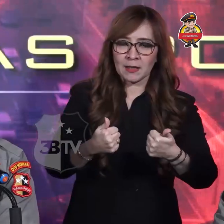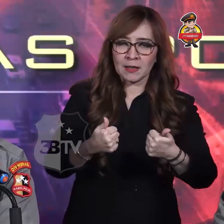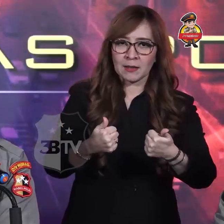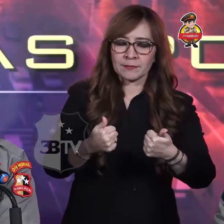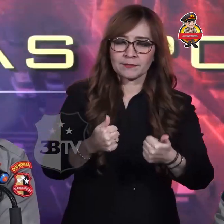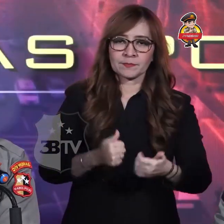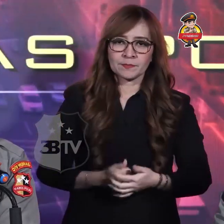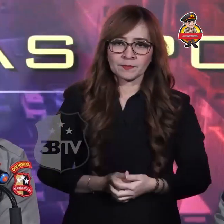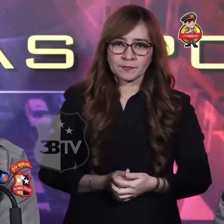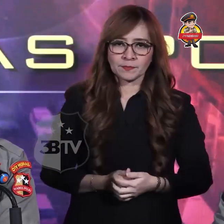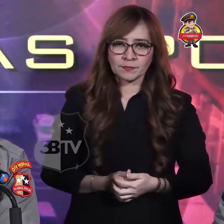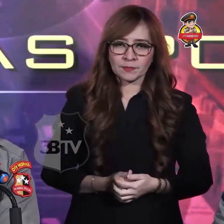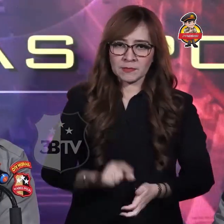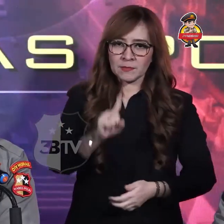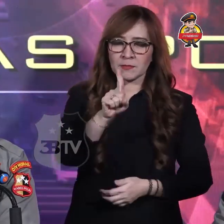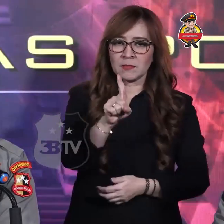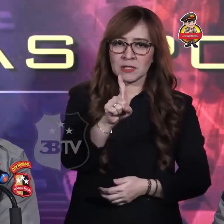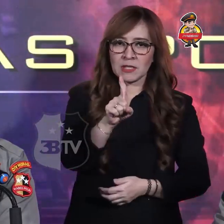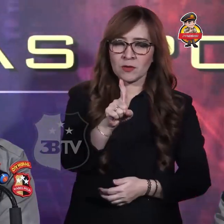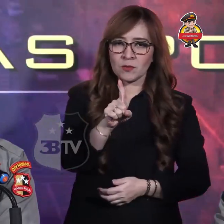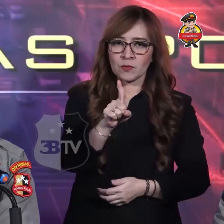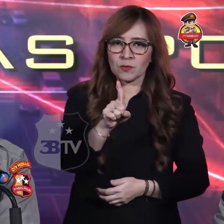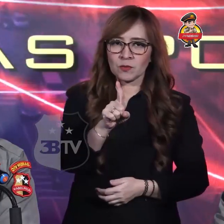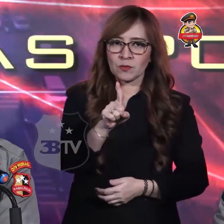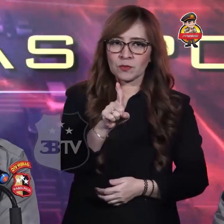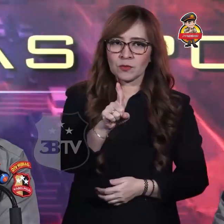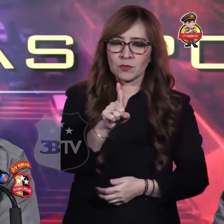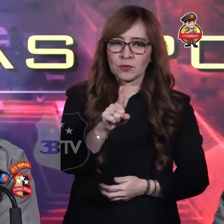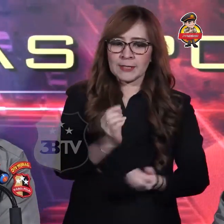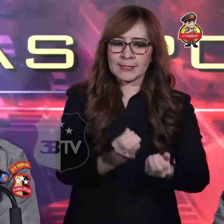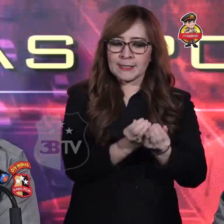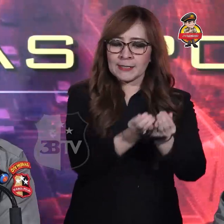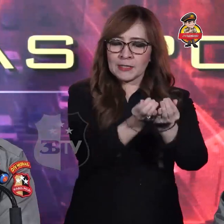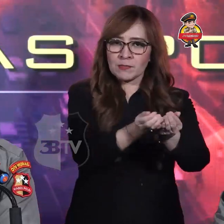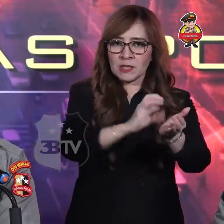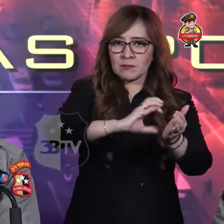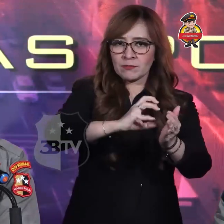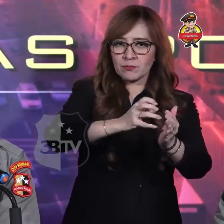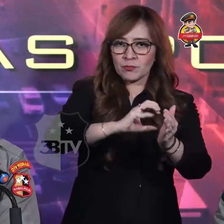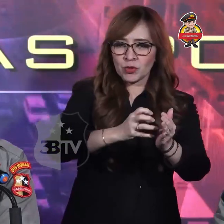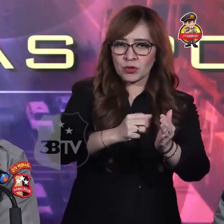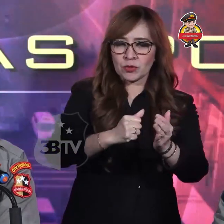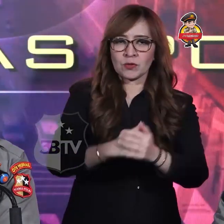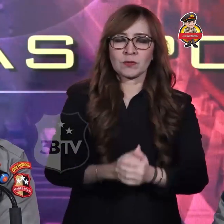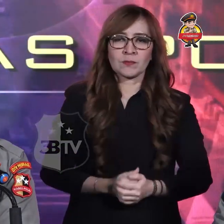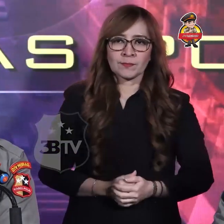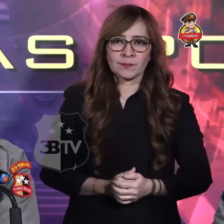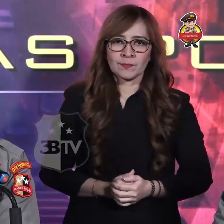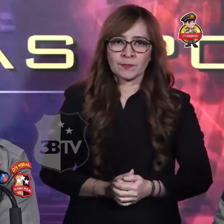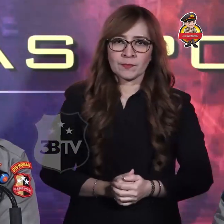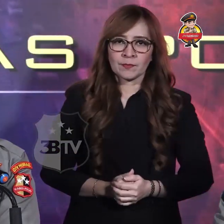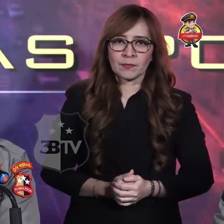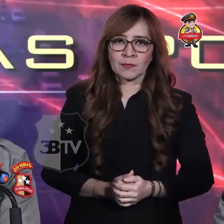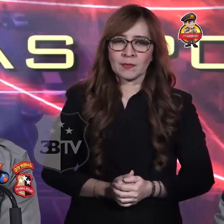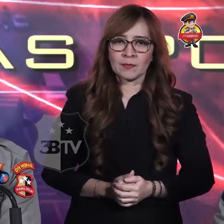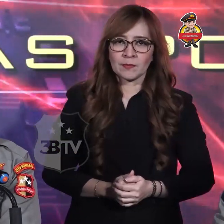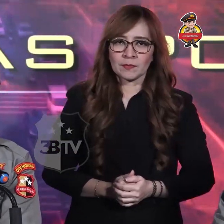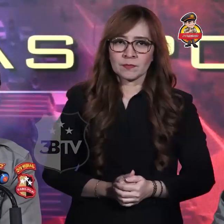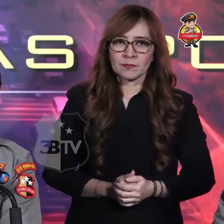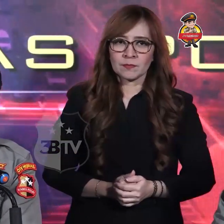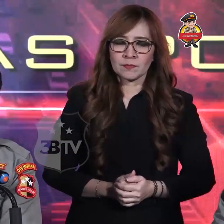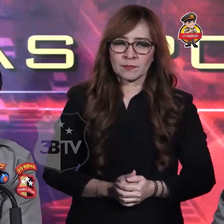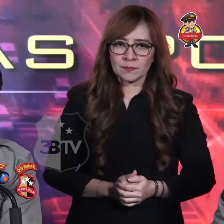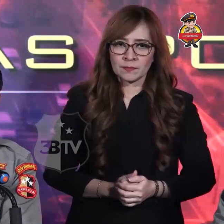diselamatkan dan satu unit speedboat bermesin 3. Nah, ini rekan-rekan bahwa